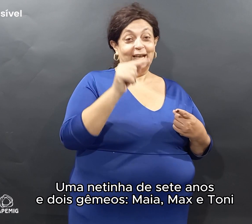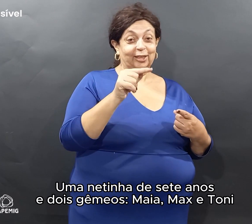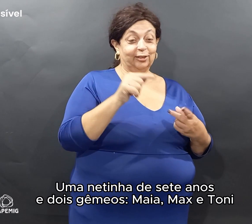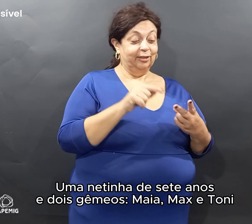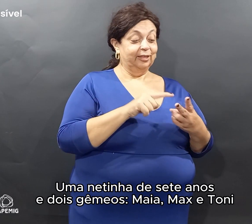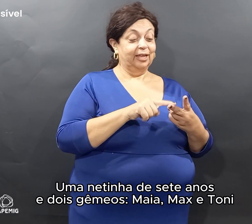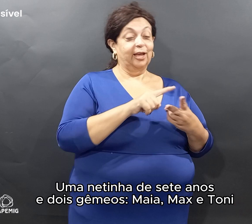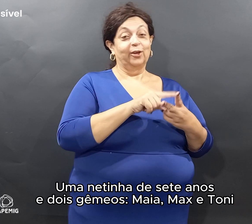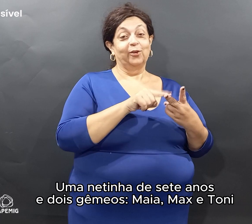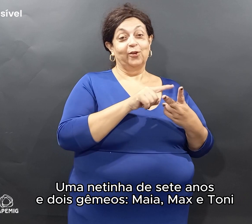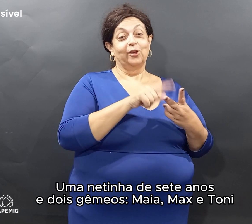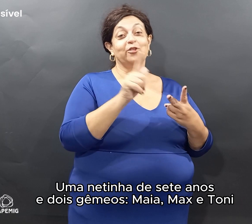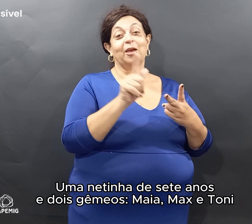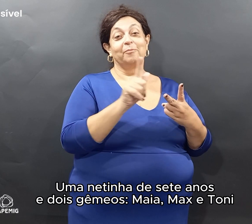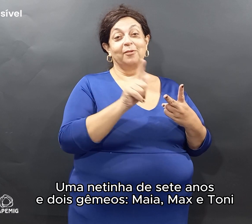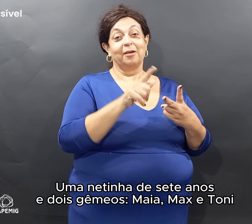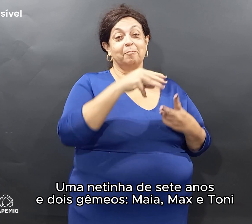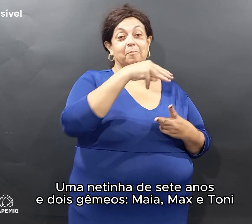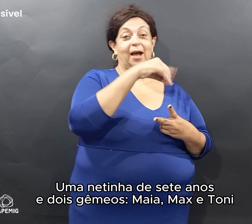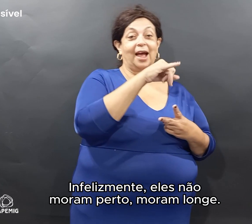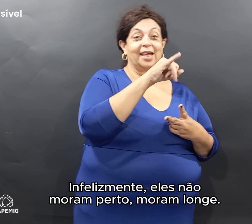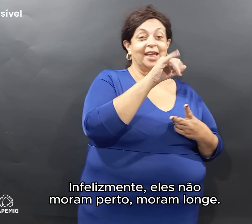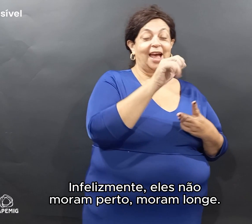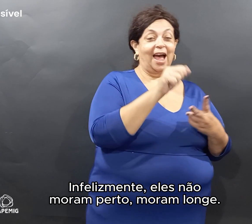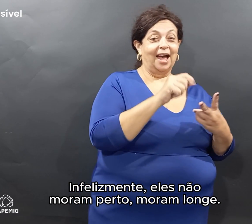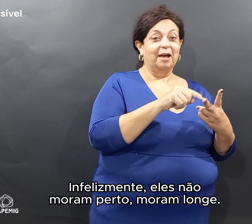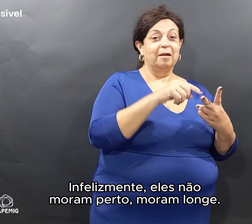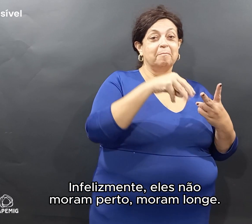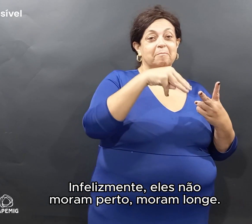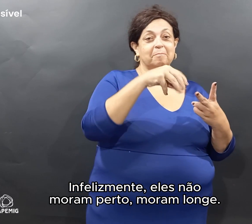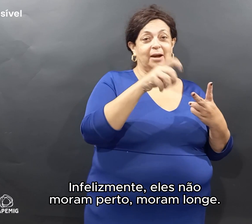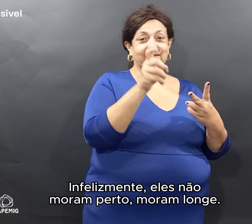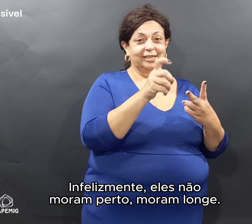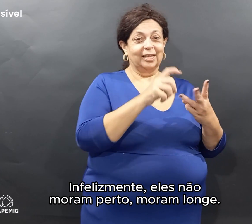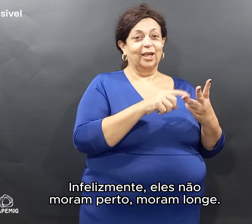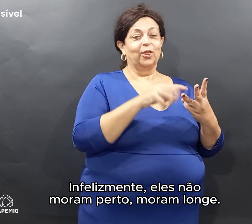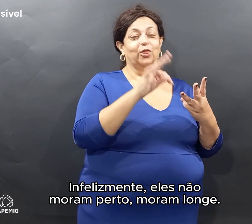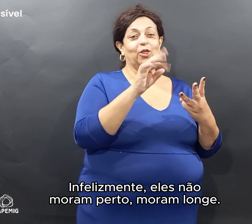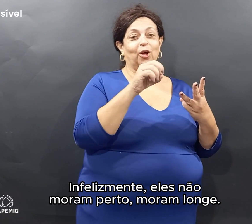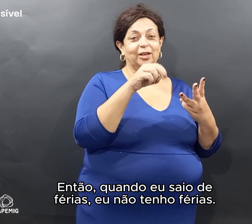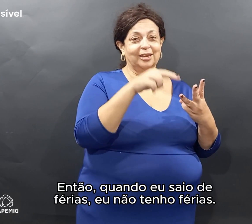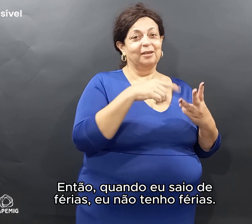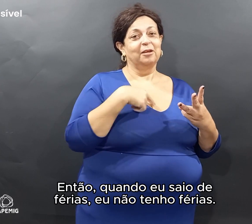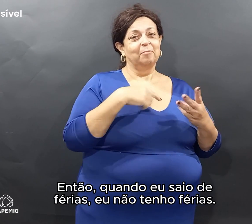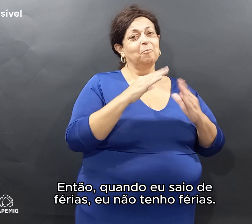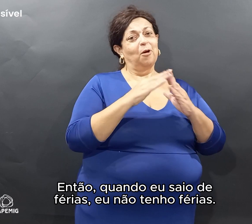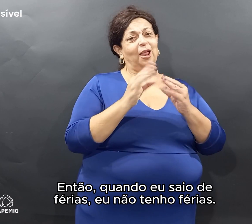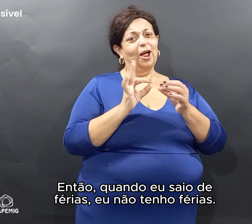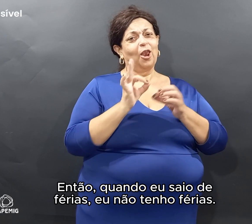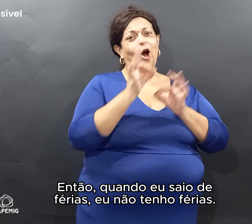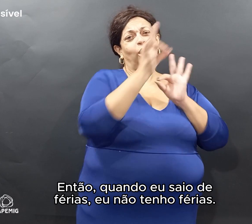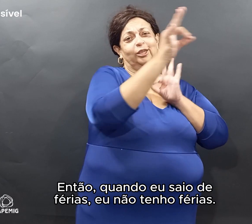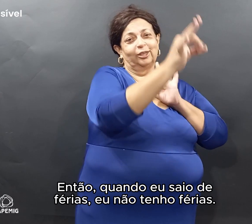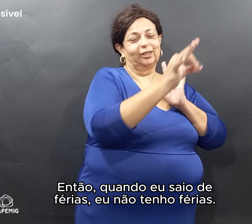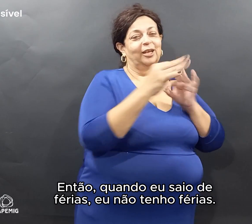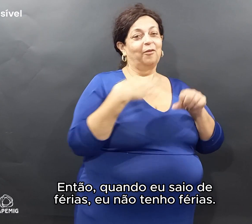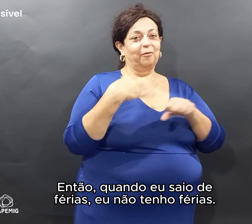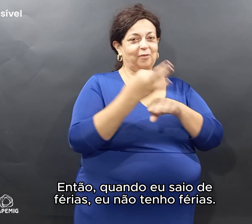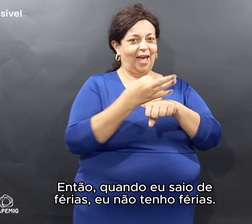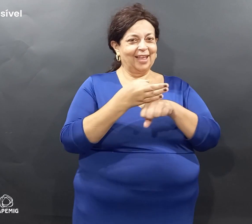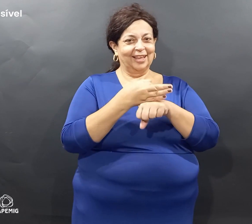2 gêmeos, Maia, Max e Tony. Infelizmente, eles não moram perto, moram longe, então quando eu saio de férias, eu não